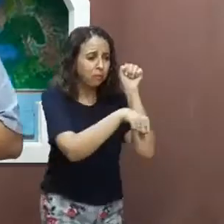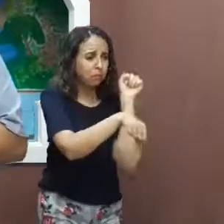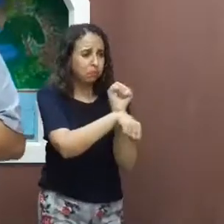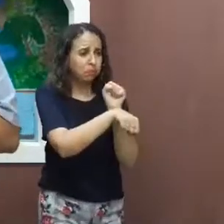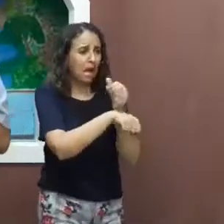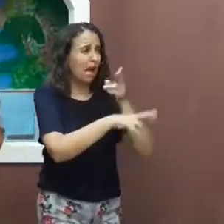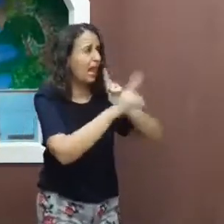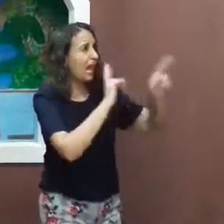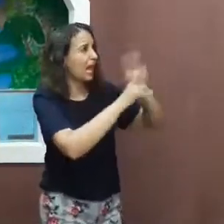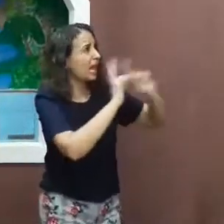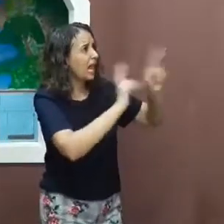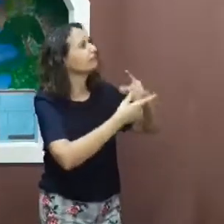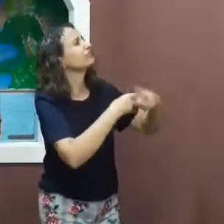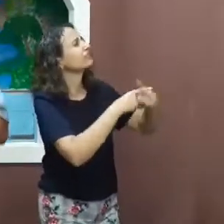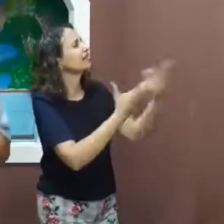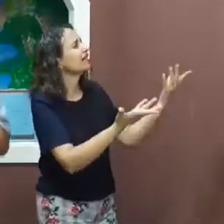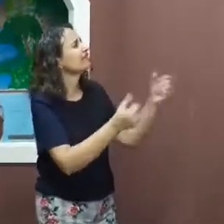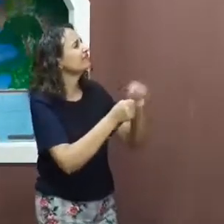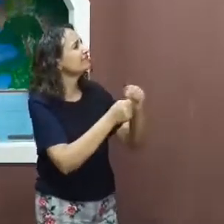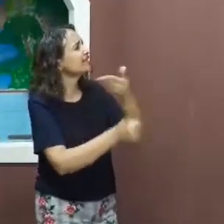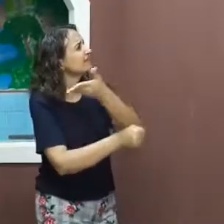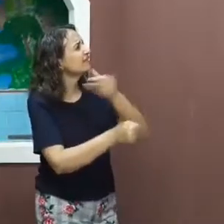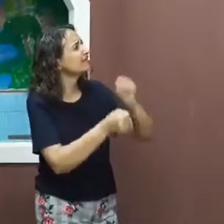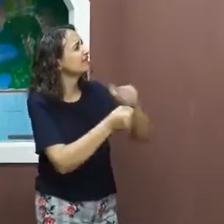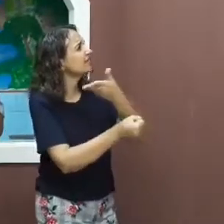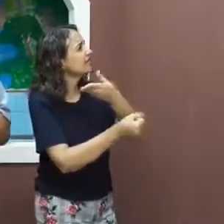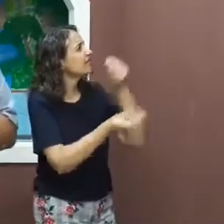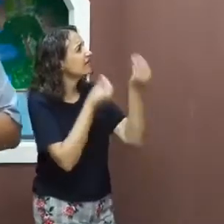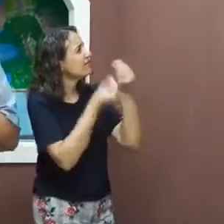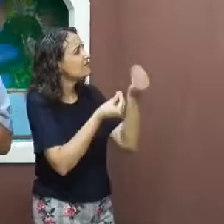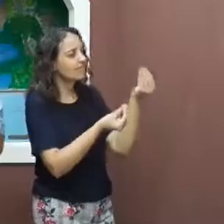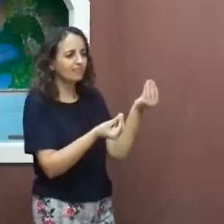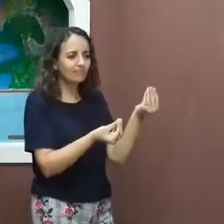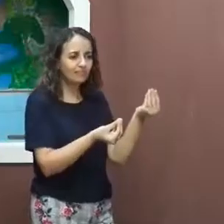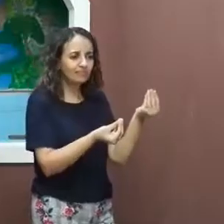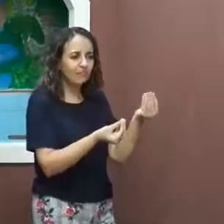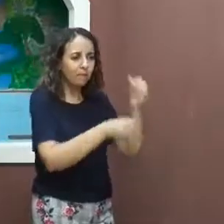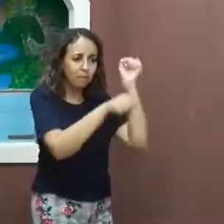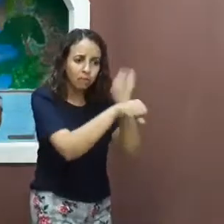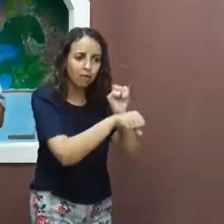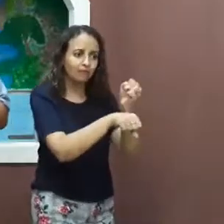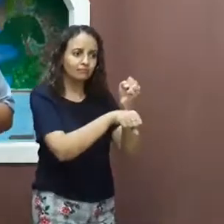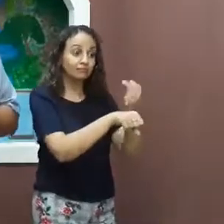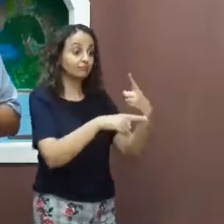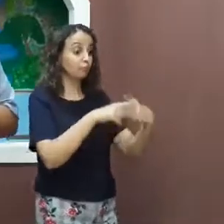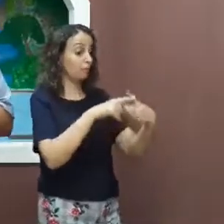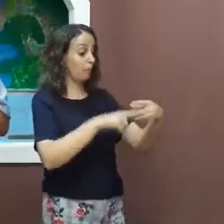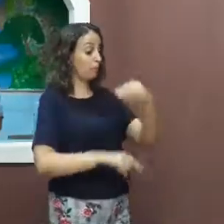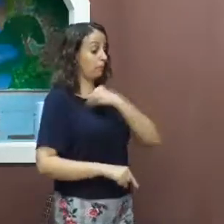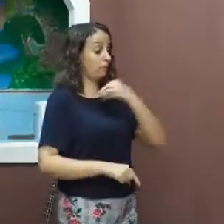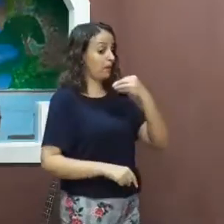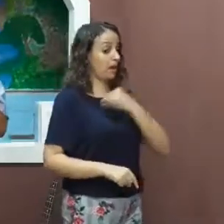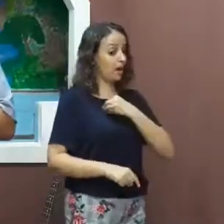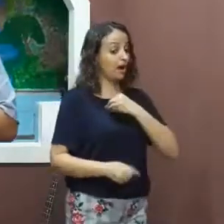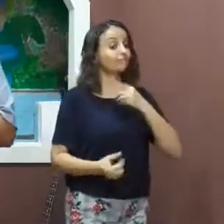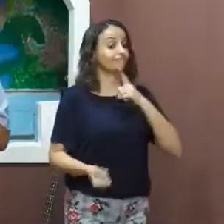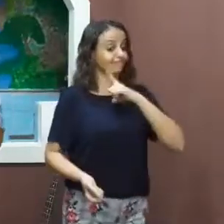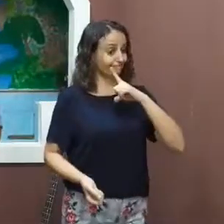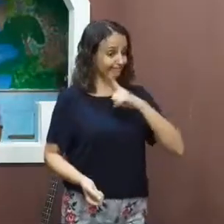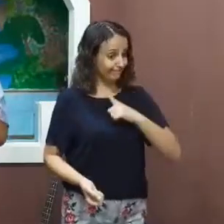contra Deus. Por que Deus fez isso? Por que Deus permite isso? Ou por que Deus permite isso? É porque o pecado entrou no mundo, é porque